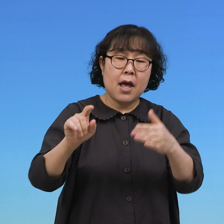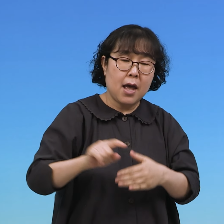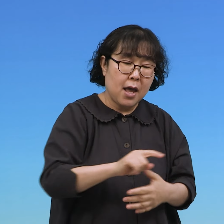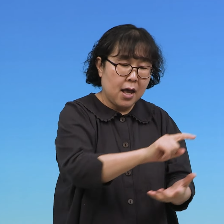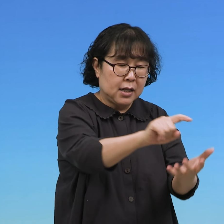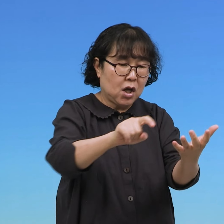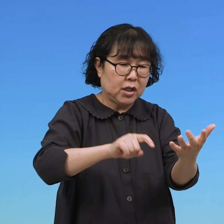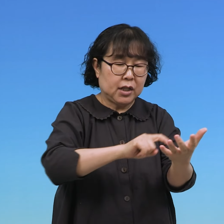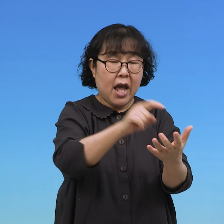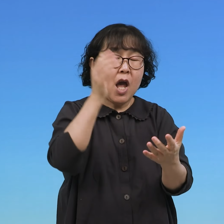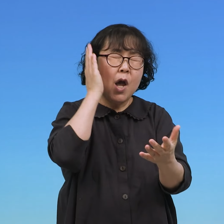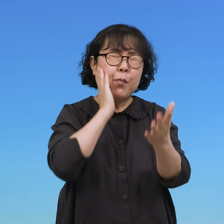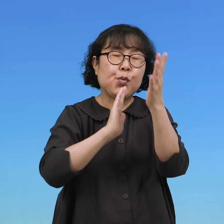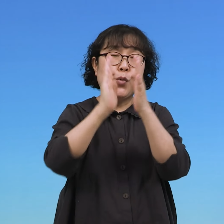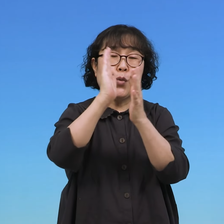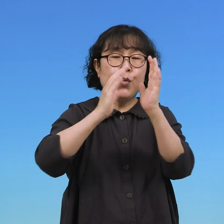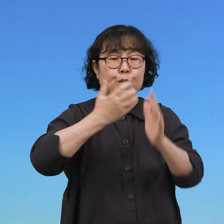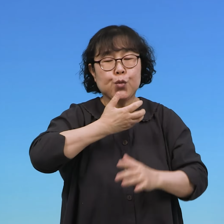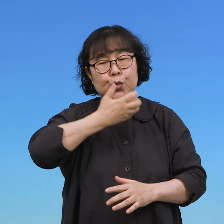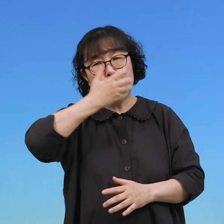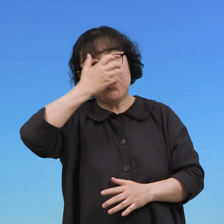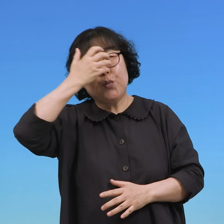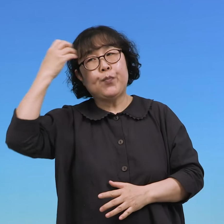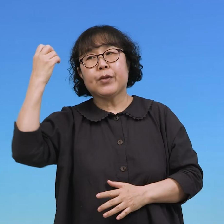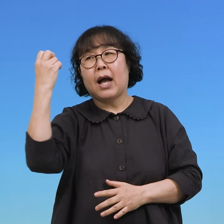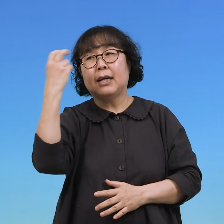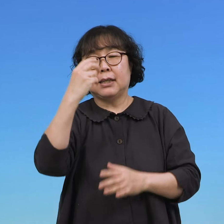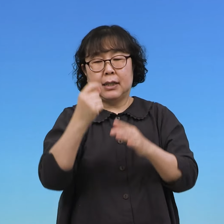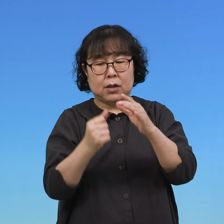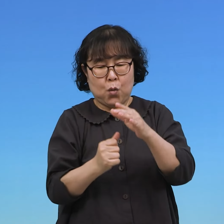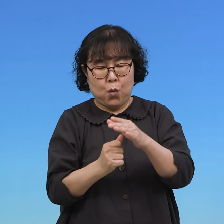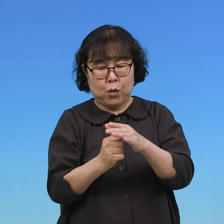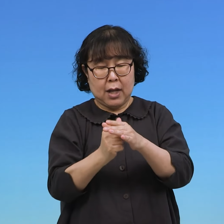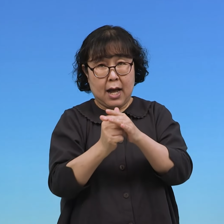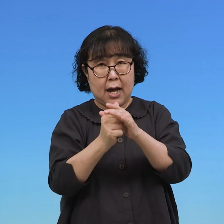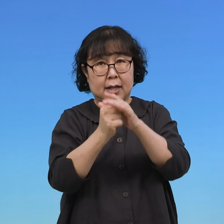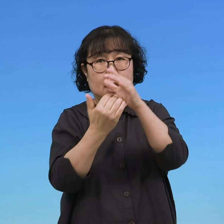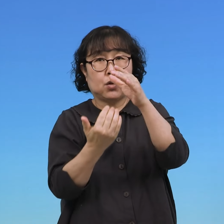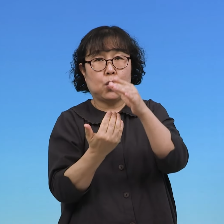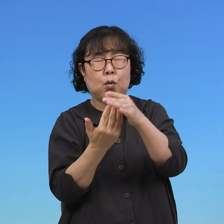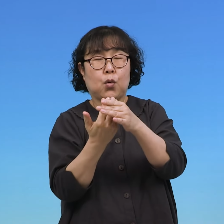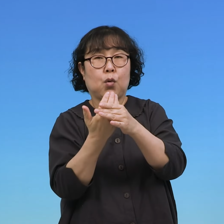저들의 푸른 꿈 다시 돋아나도록